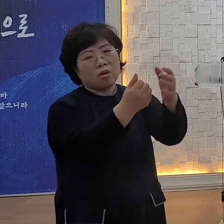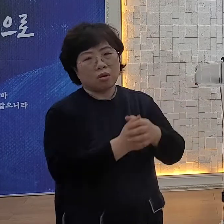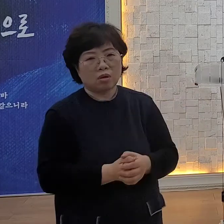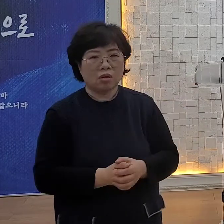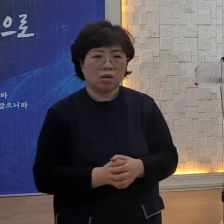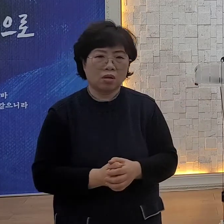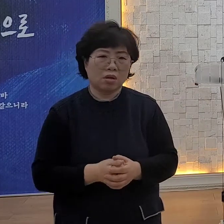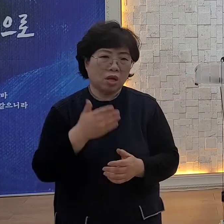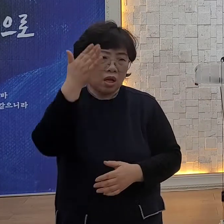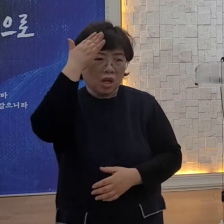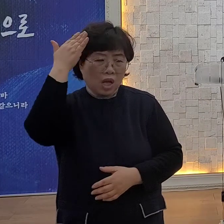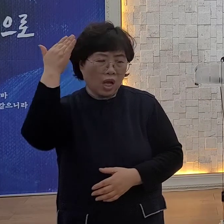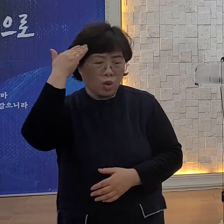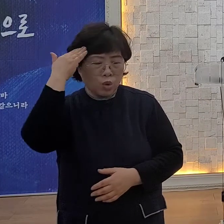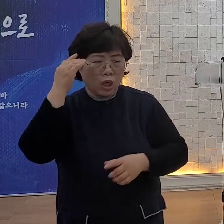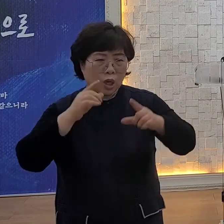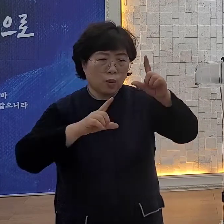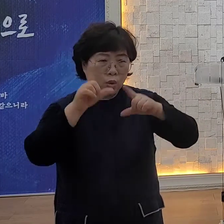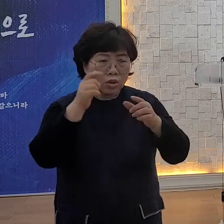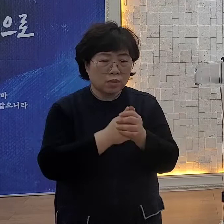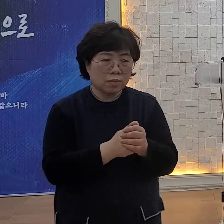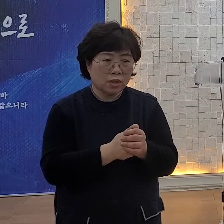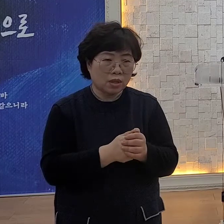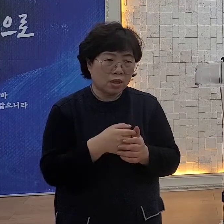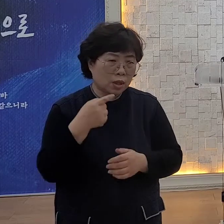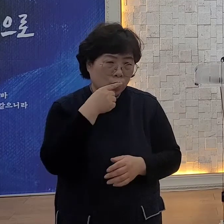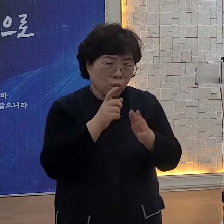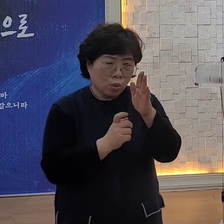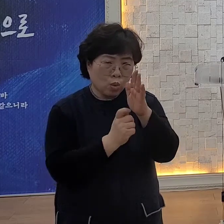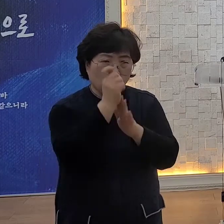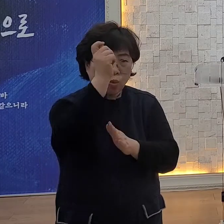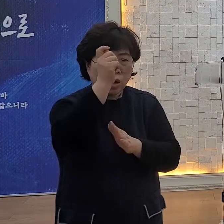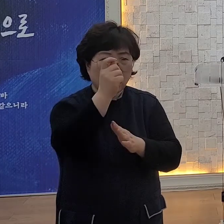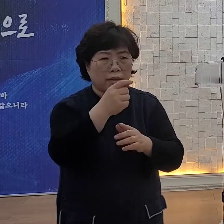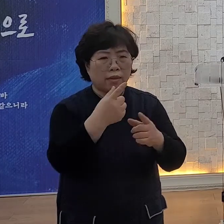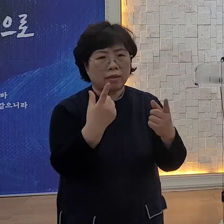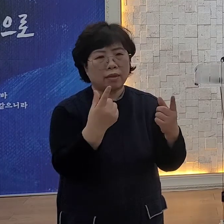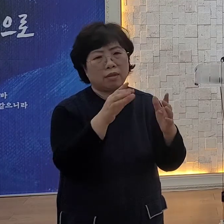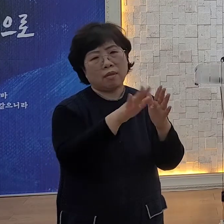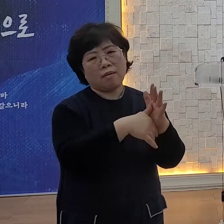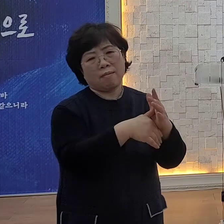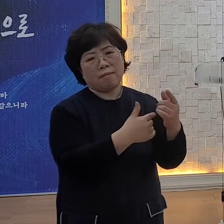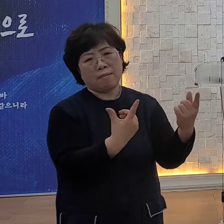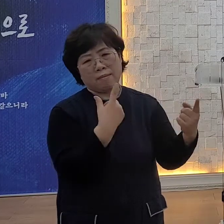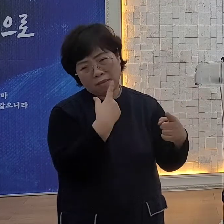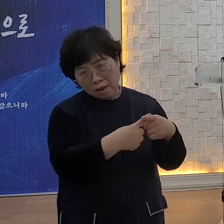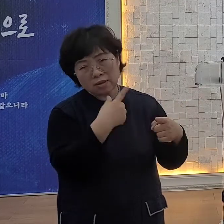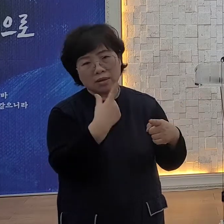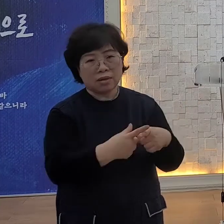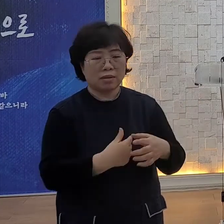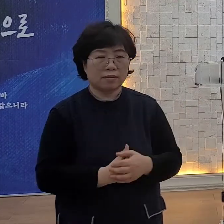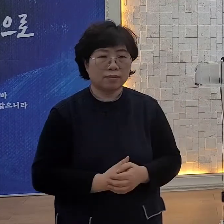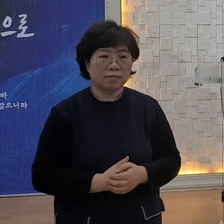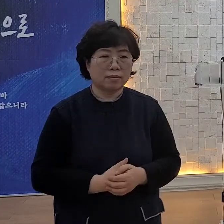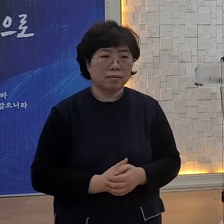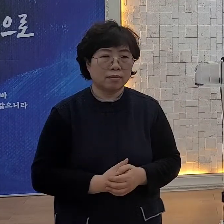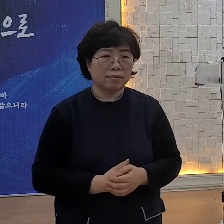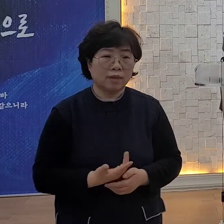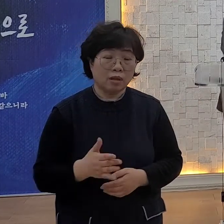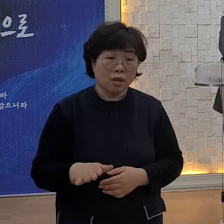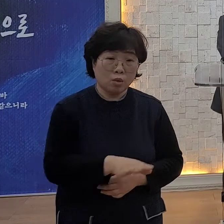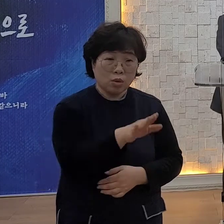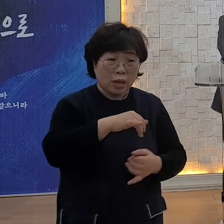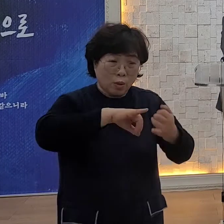그러니까 지금이 바로 소돔과 고모라 시대를 뛰어넘는 시대가 된 거예요. 여러분 우리가 반드시 기억해야 될